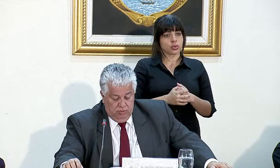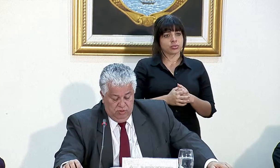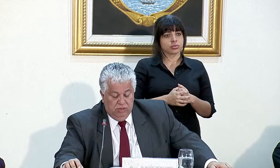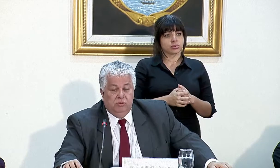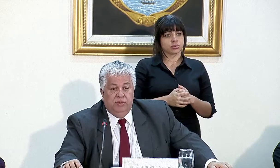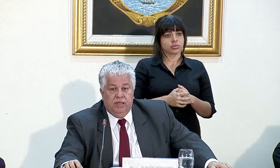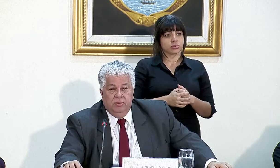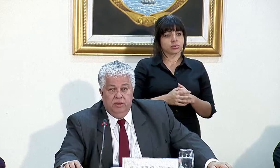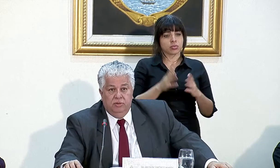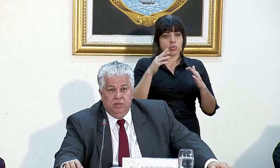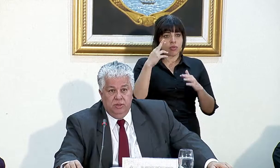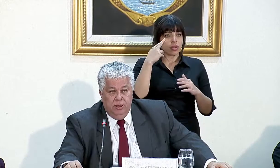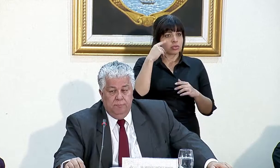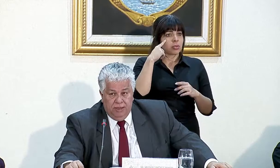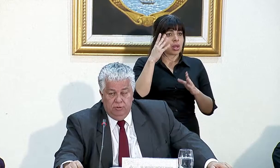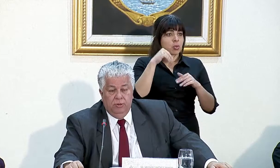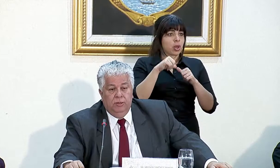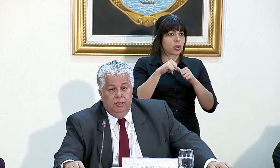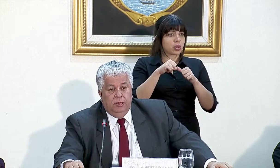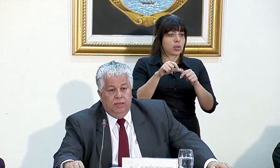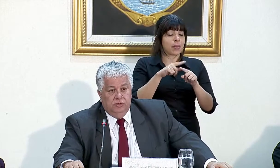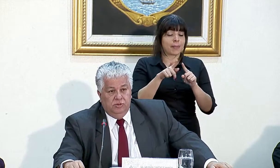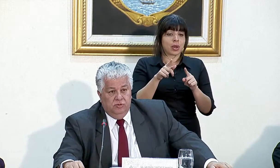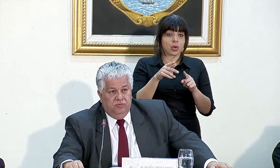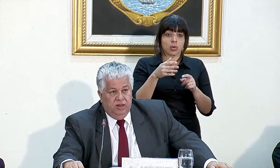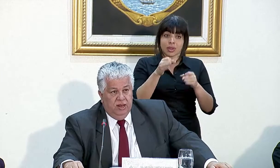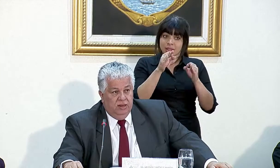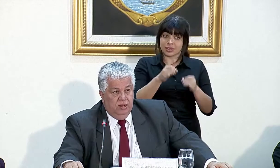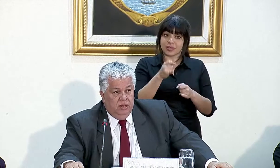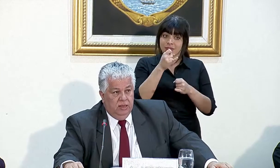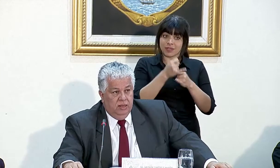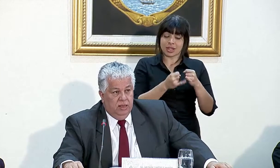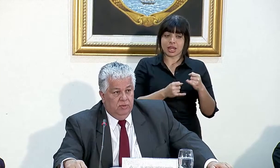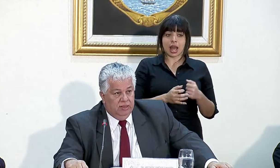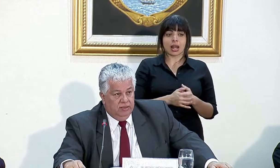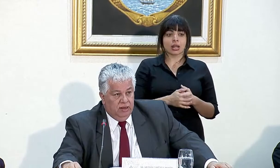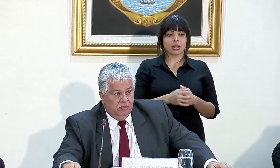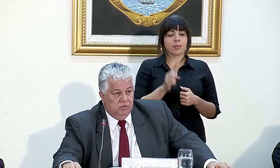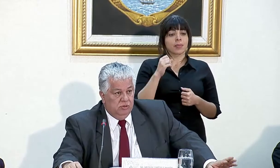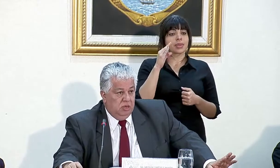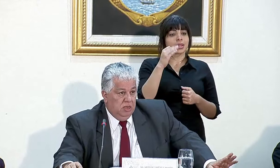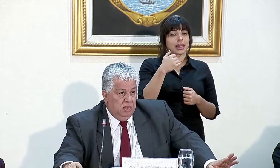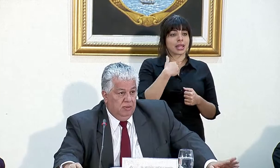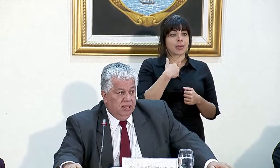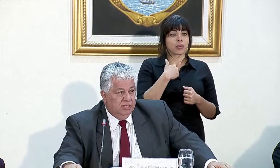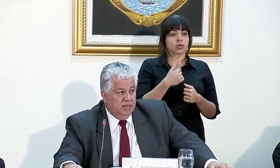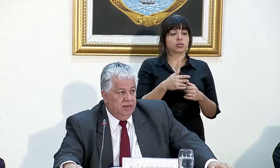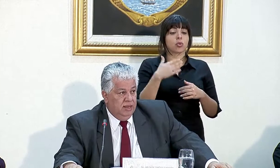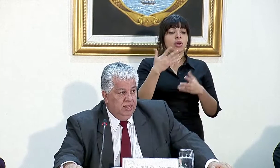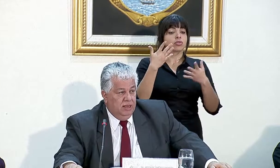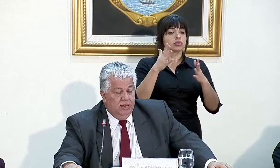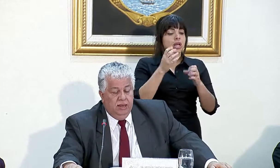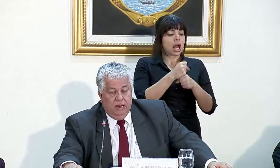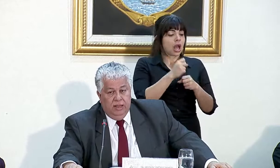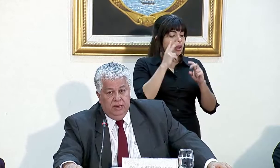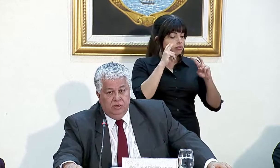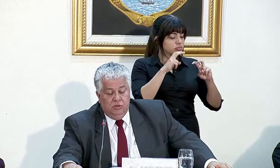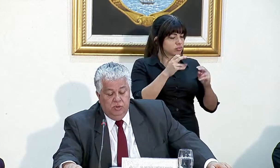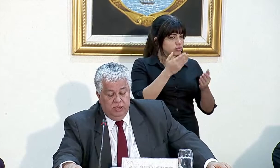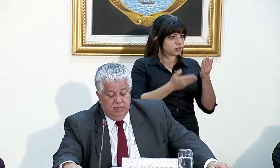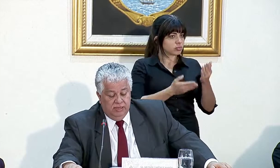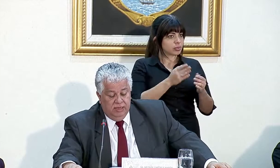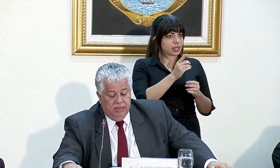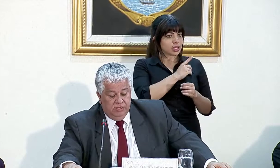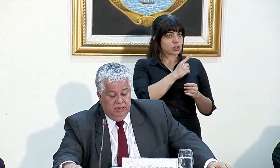al momento no vemos razón para que no haya continuidad, pero la decisión final, digamos, la tendremos en el balance que hará la